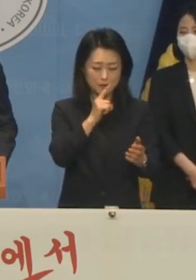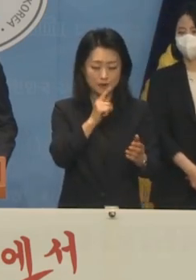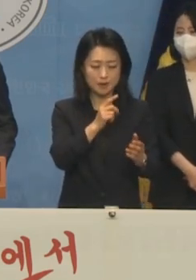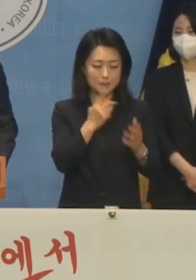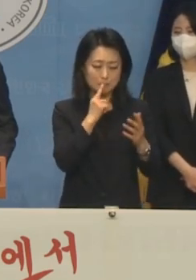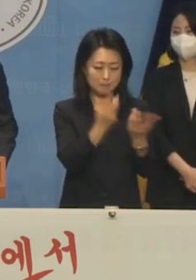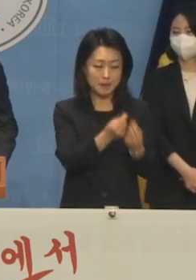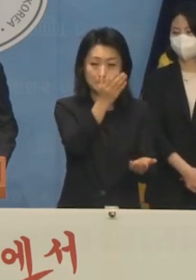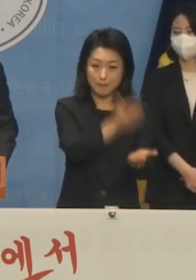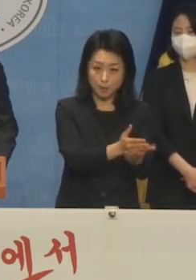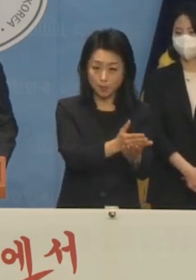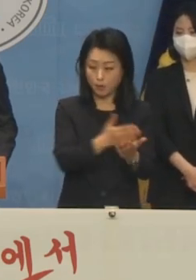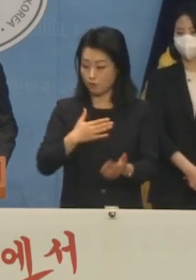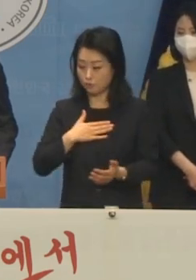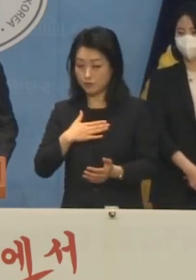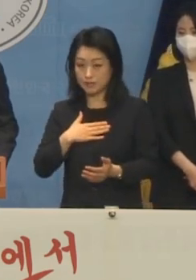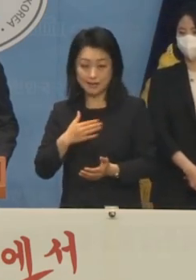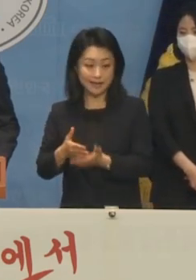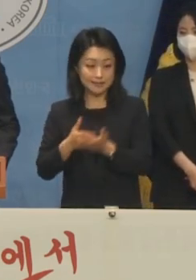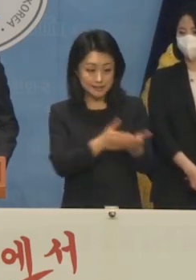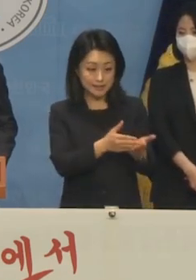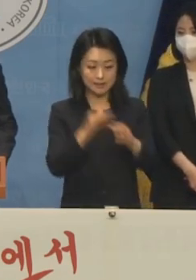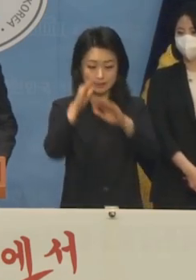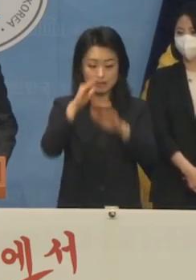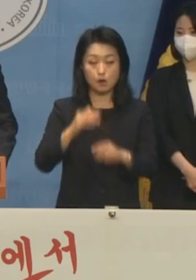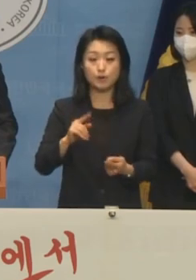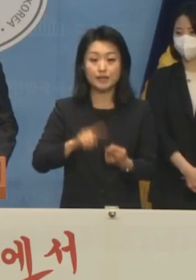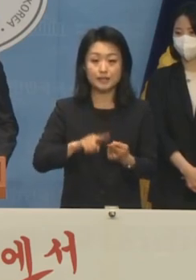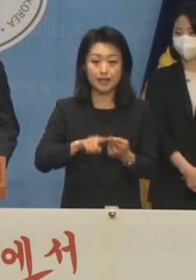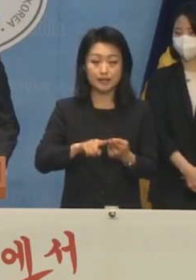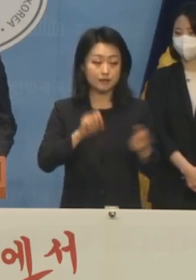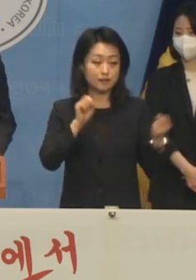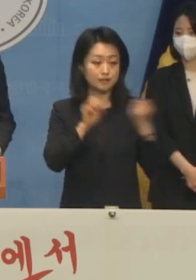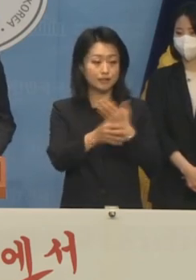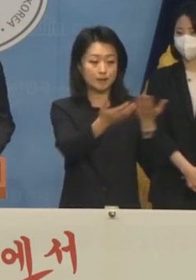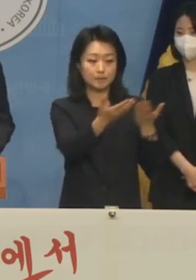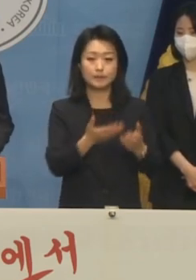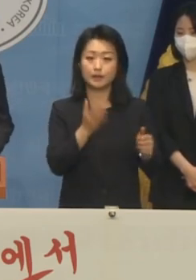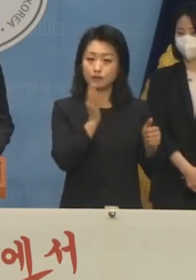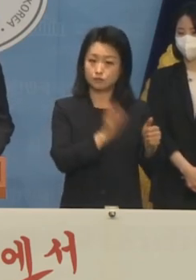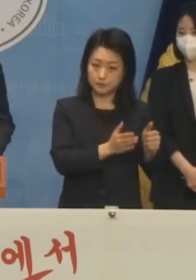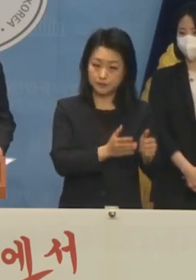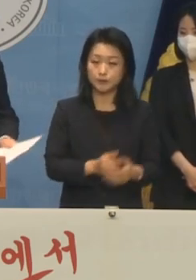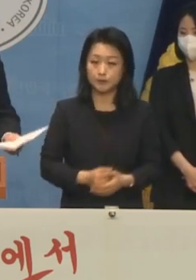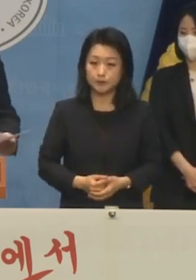연금연구회가 지적해온 문제들에 대해서 입장을 밝혀주시기 바랍니다.